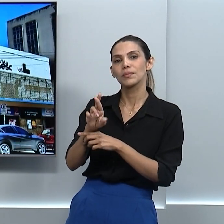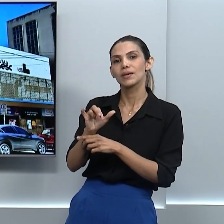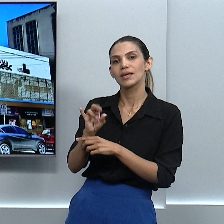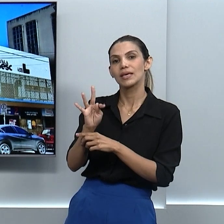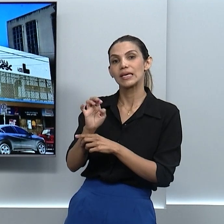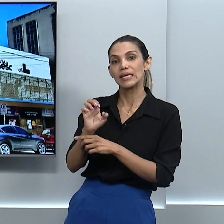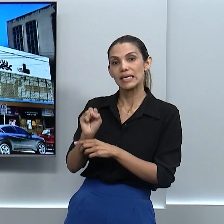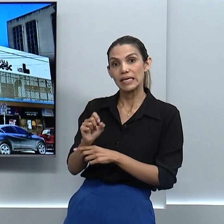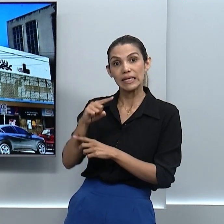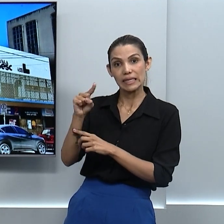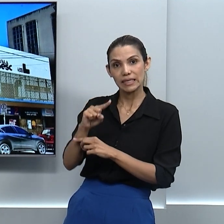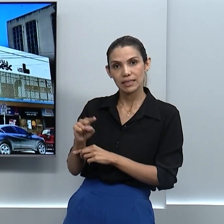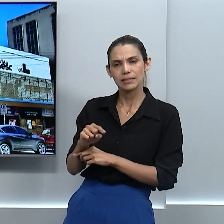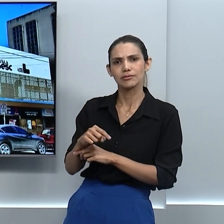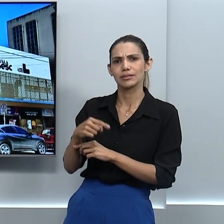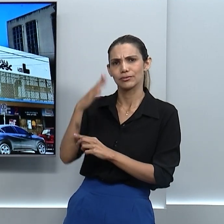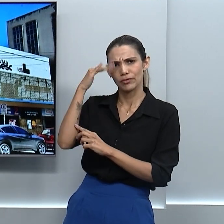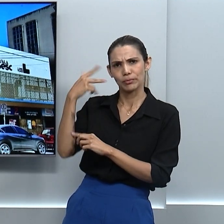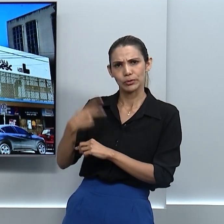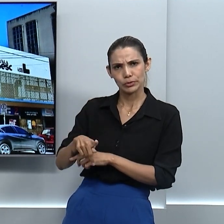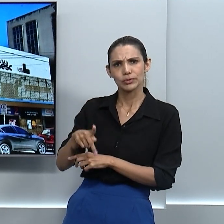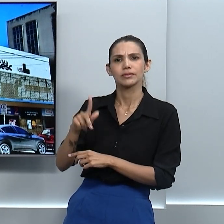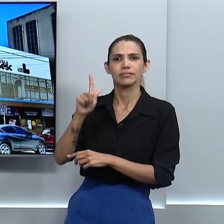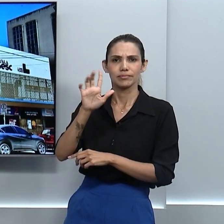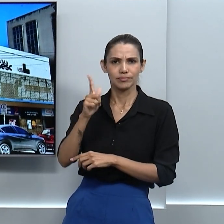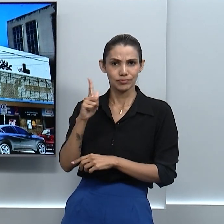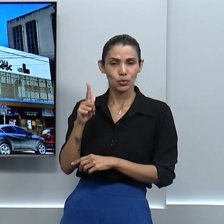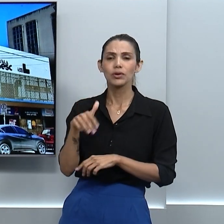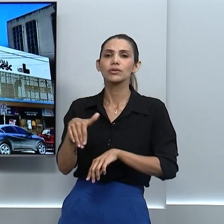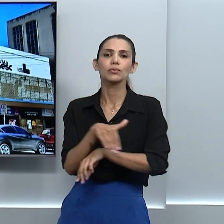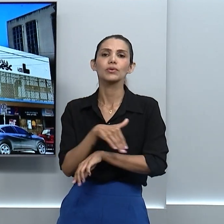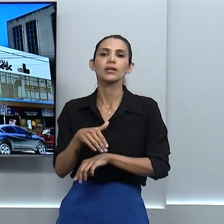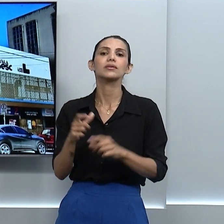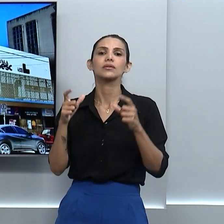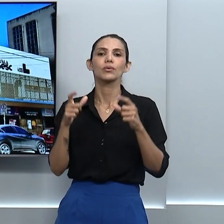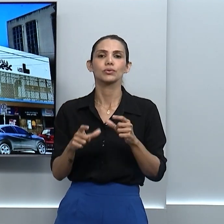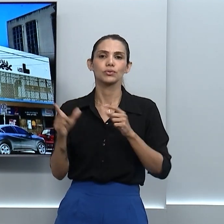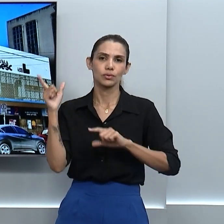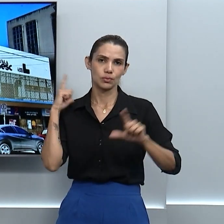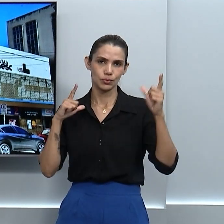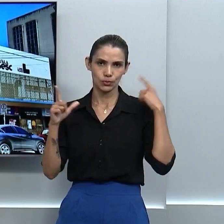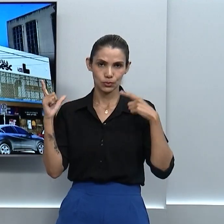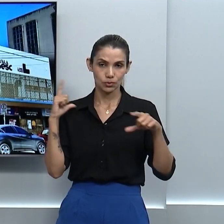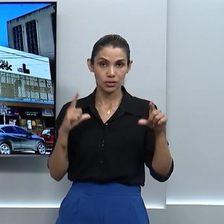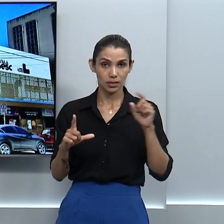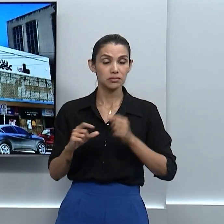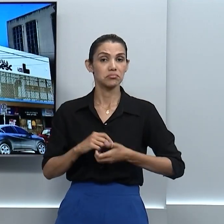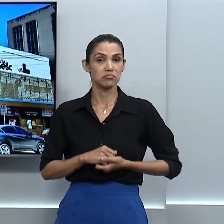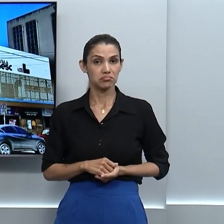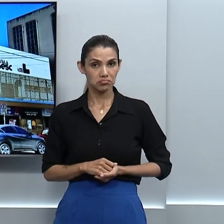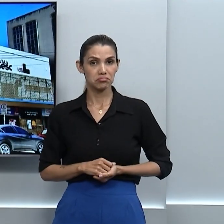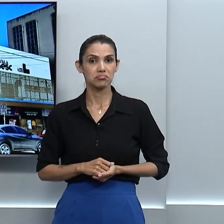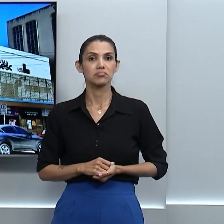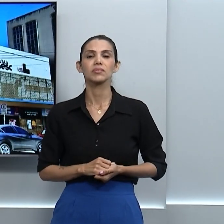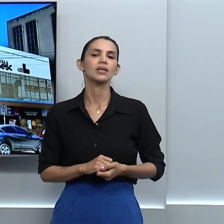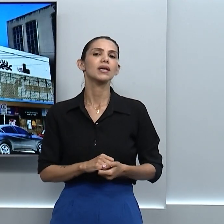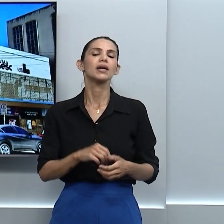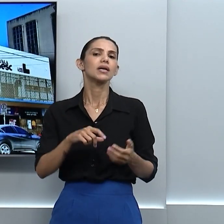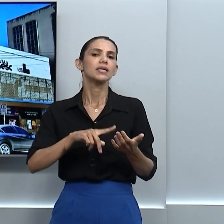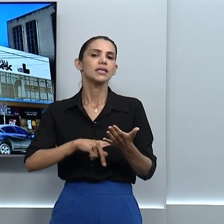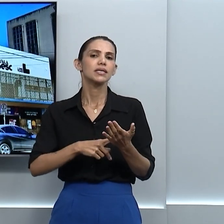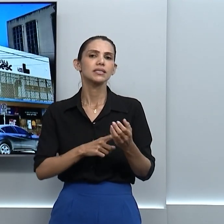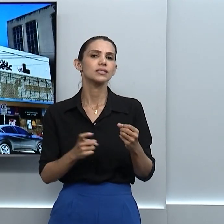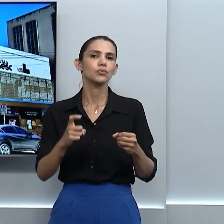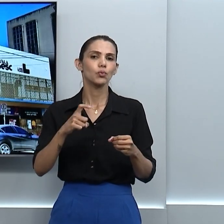cinemas mais tradicionais aqui de Goiânia, que fica na Rua do Lazer, lá no centro. Esse convênio oferece ingressos com valor diferente para